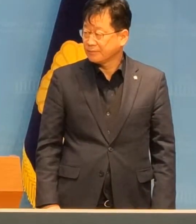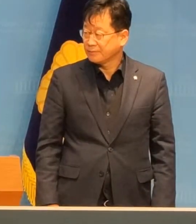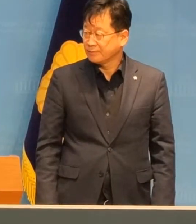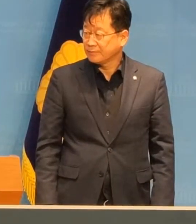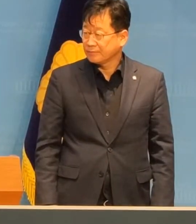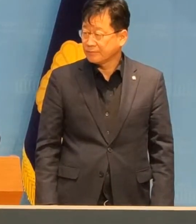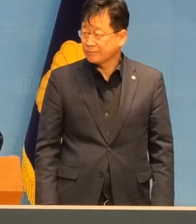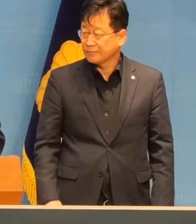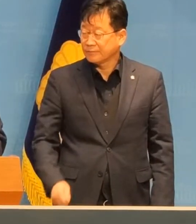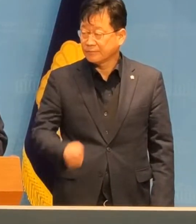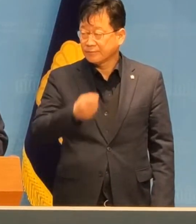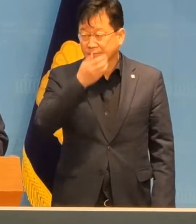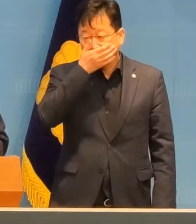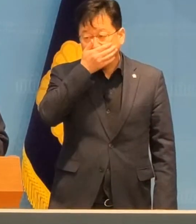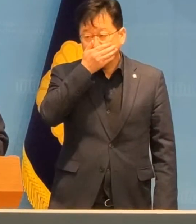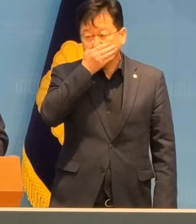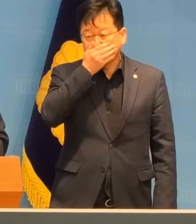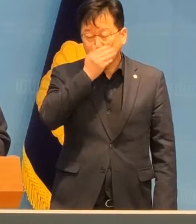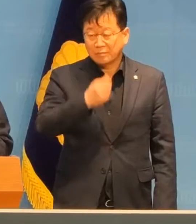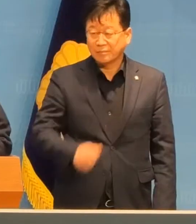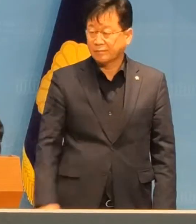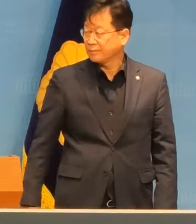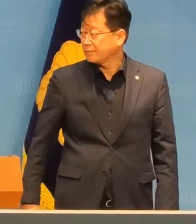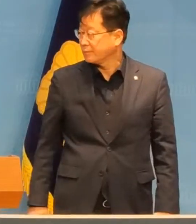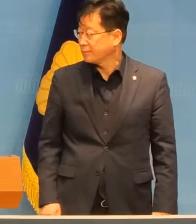호성준님 계시고